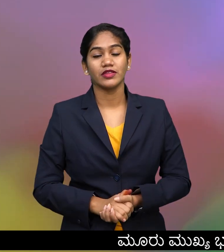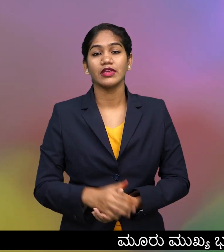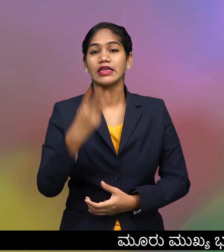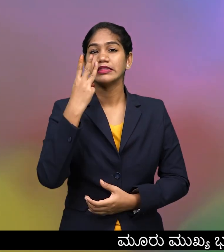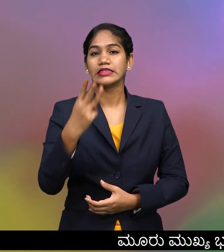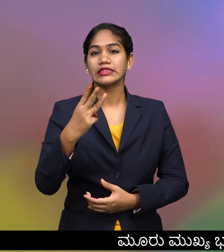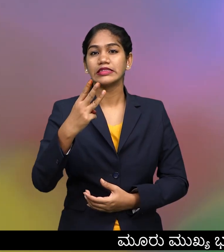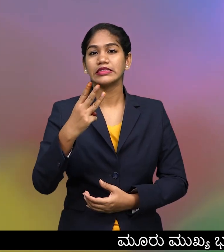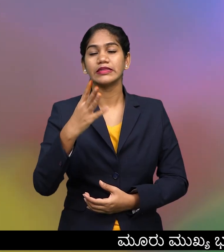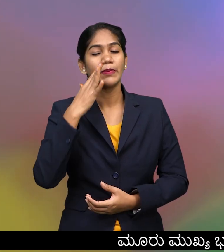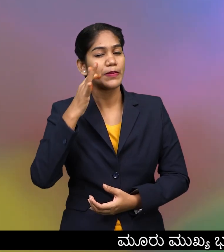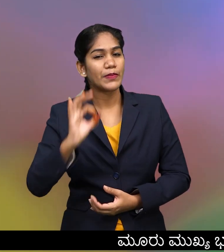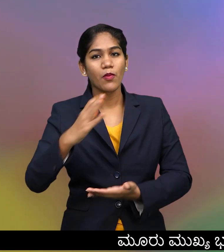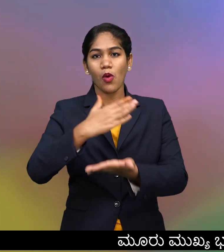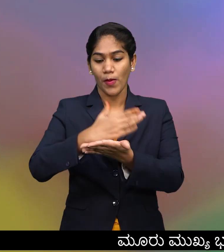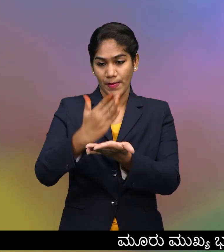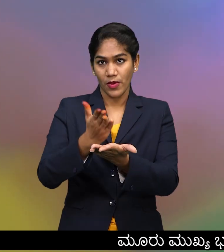3 ಮುಖ್ಯ ಭಾಗಗಳಿಂದ ರೂಪುಗೊಂಡಿದೆ: